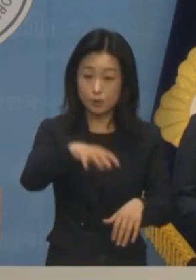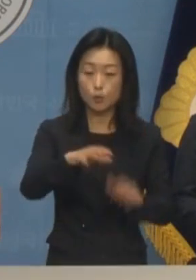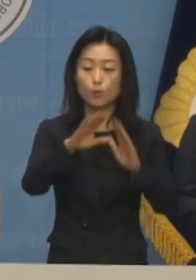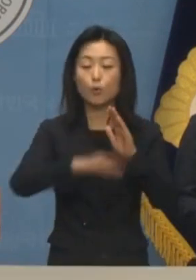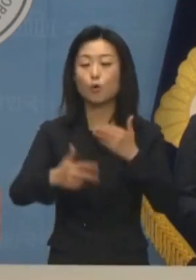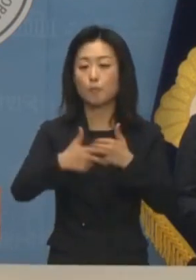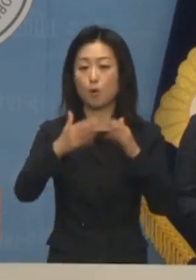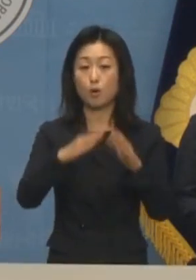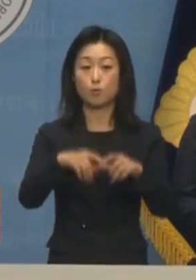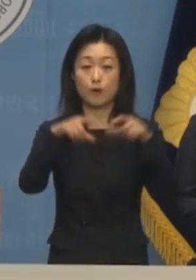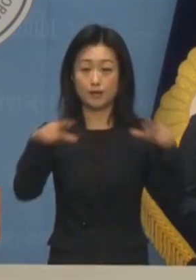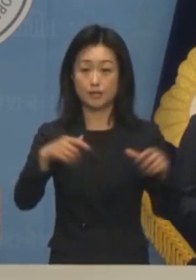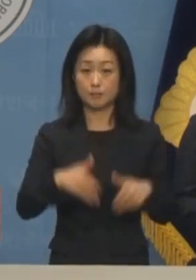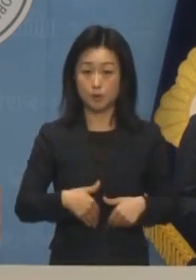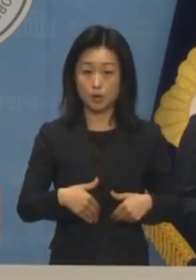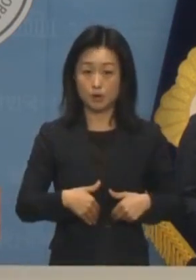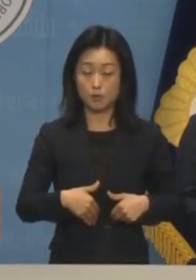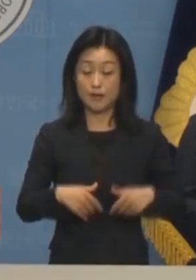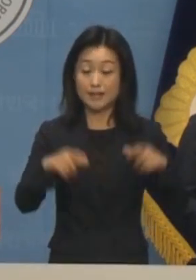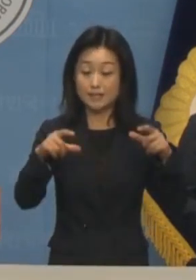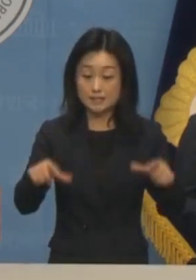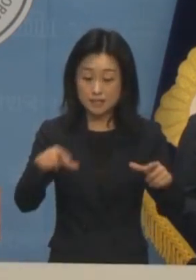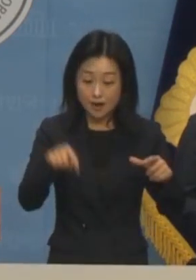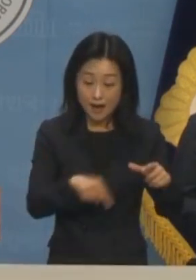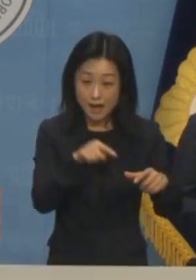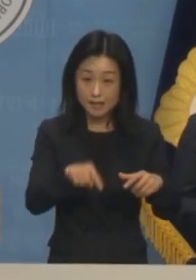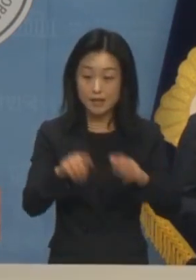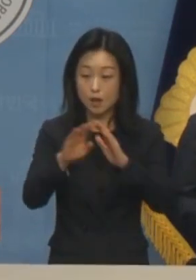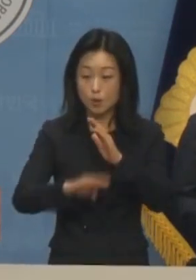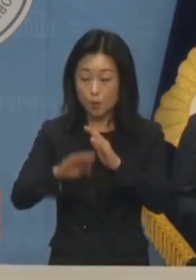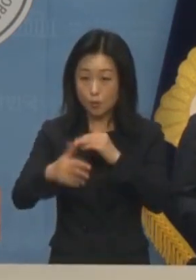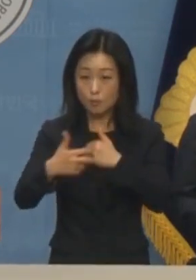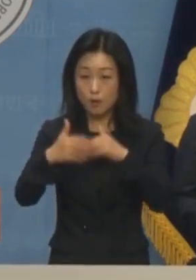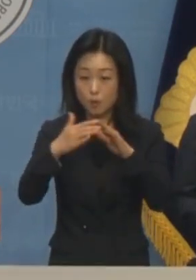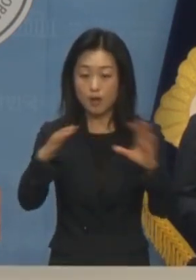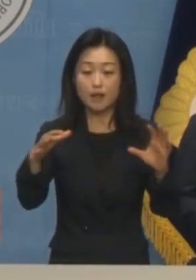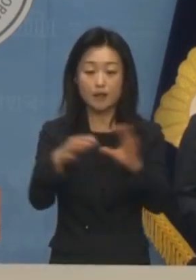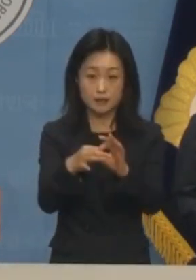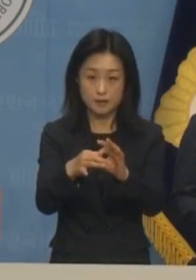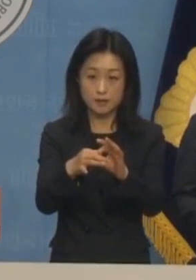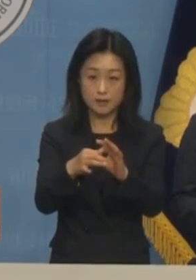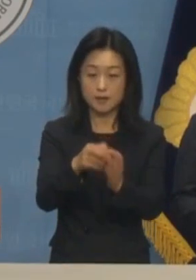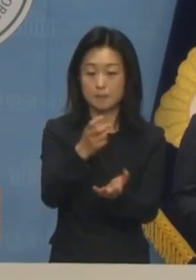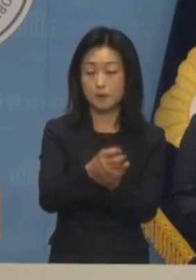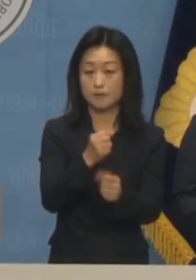확충과 지역 완결형 공공의료 강화를 위한 항목을 마련하였습니다.